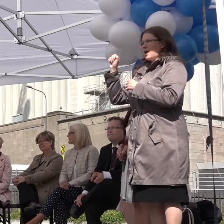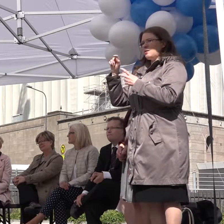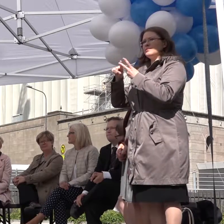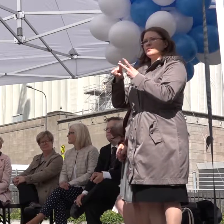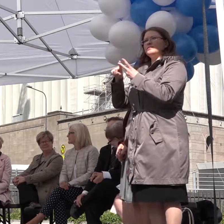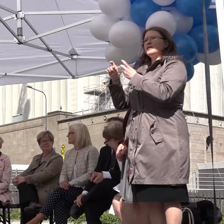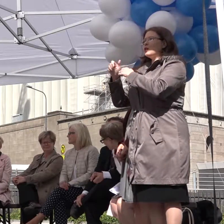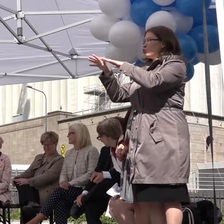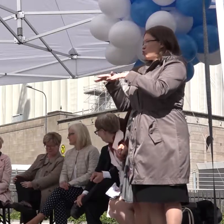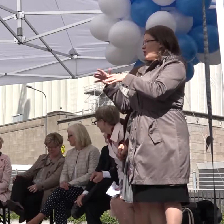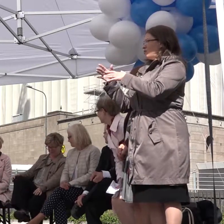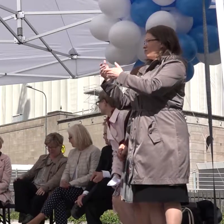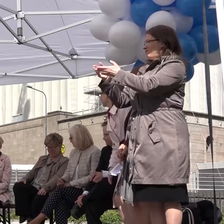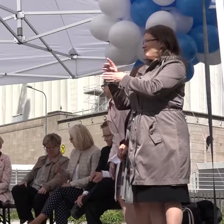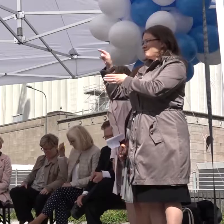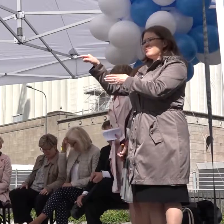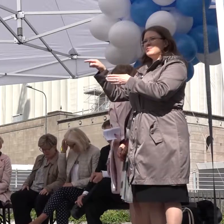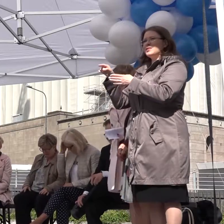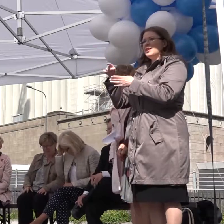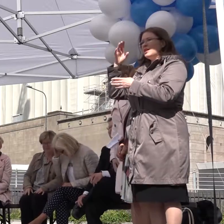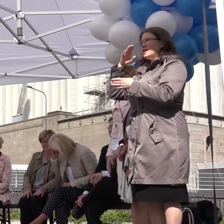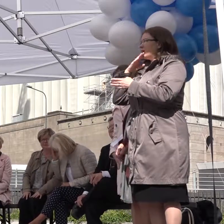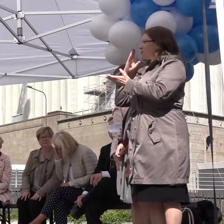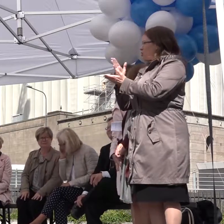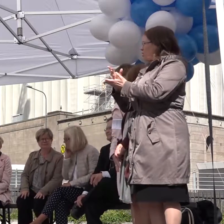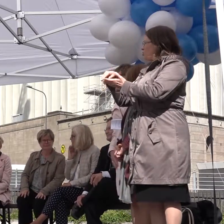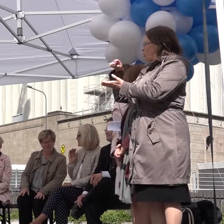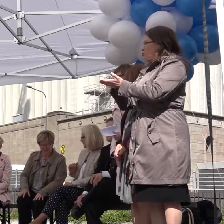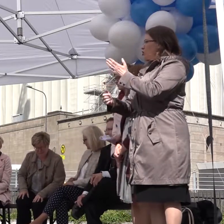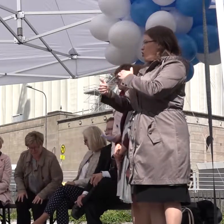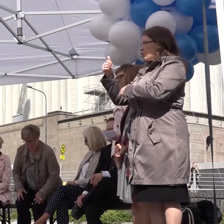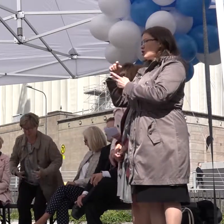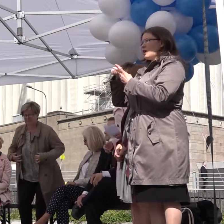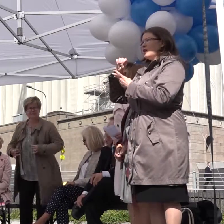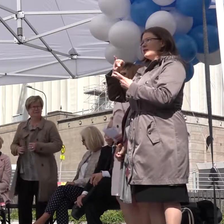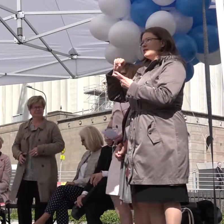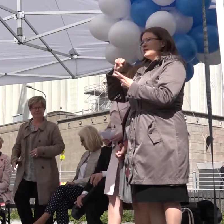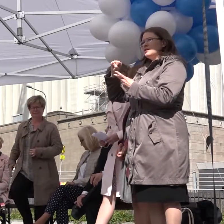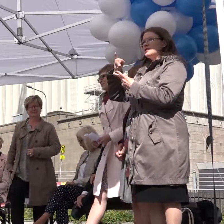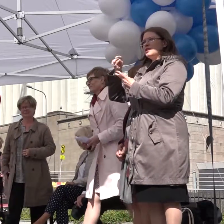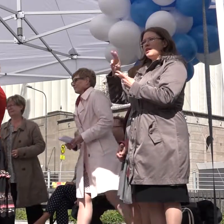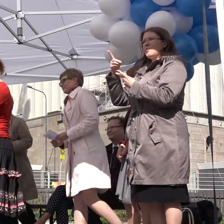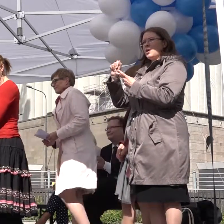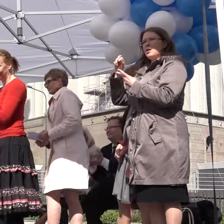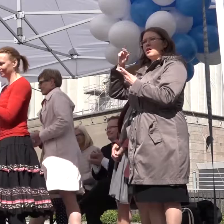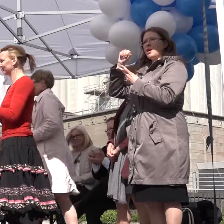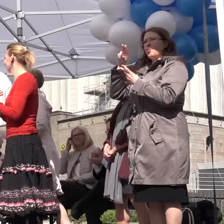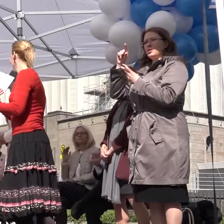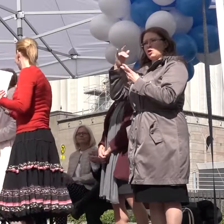toimivan ihmisoikeuskeskuksen johtaja Sirpa Rautio. Olkaa hyvä, Kirsi ja Sirpa, tulkaa tänne eteen.